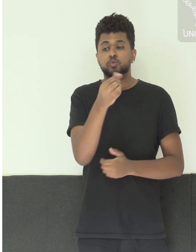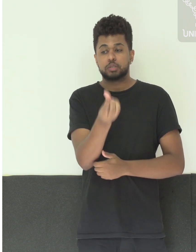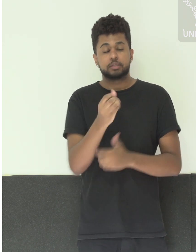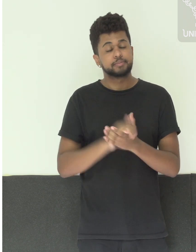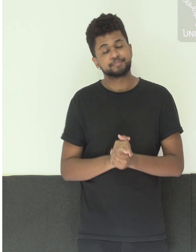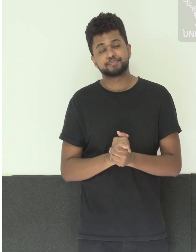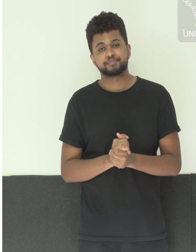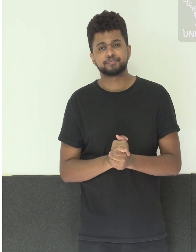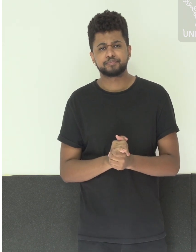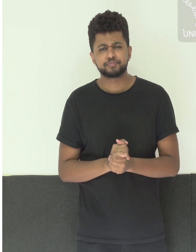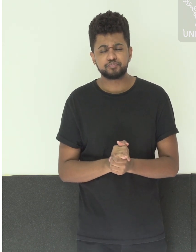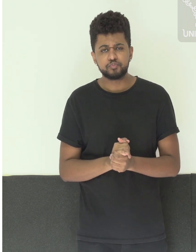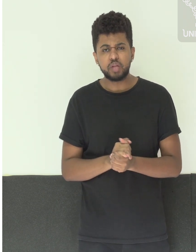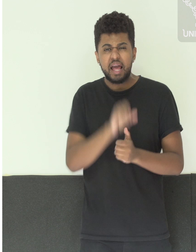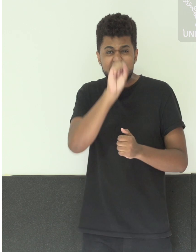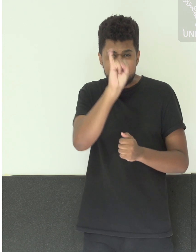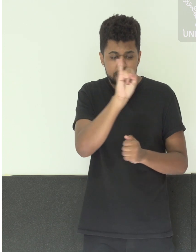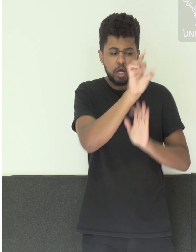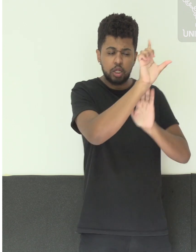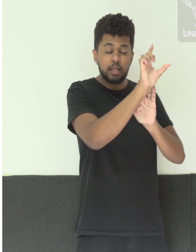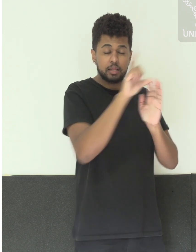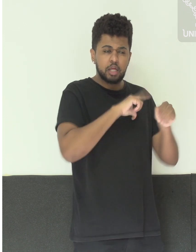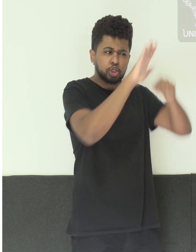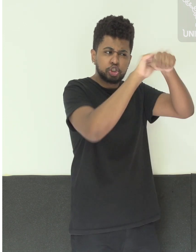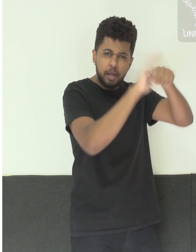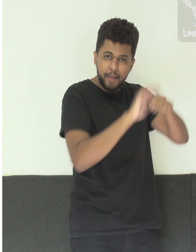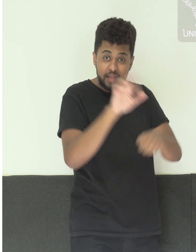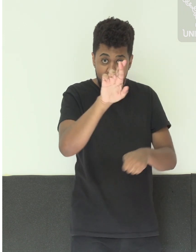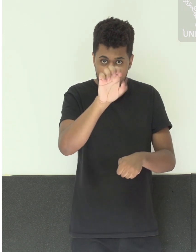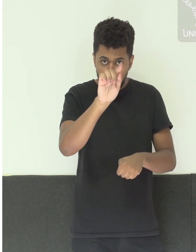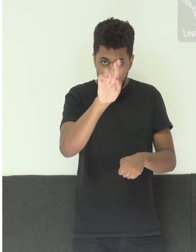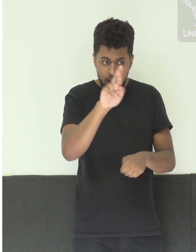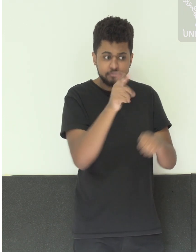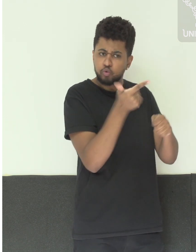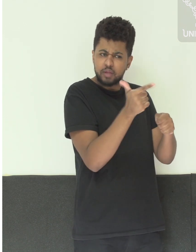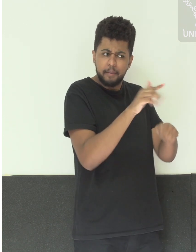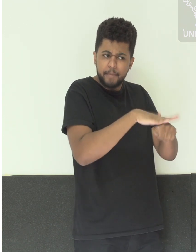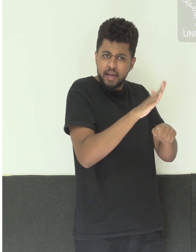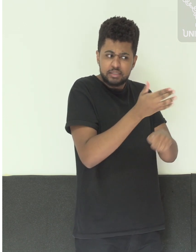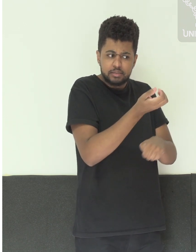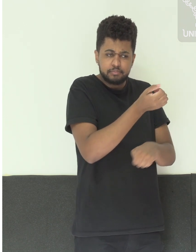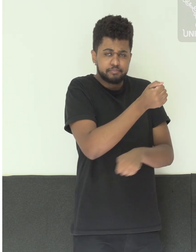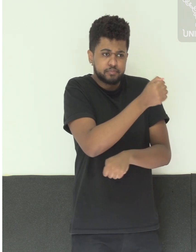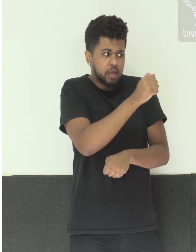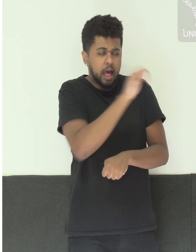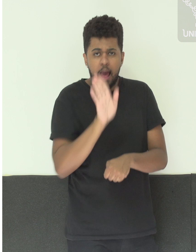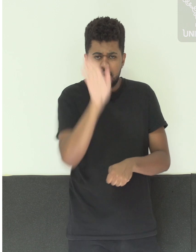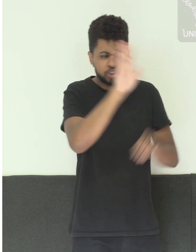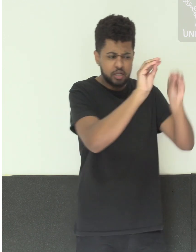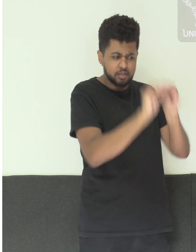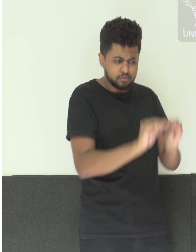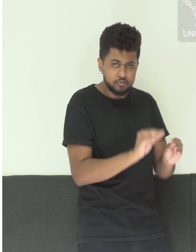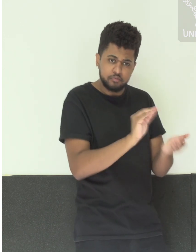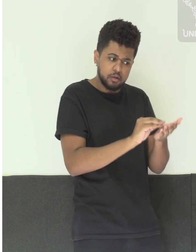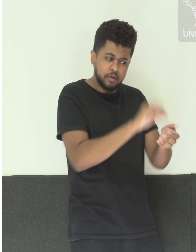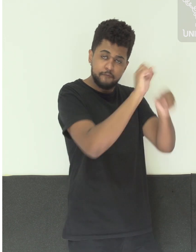4.6. Se após as chamadas regulares não houver candidatos classificados em número suficiente para o preenchimento